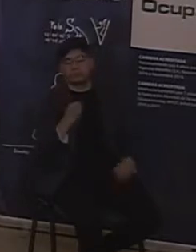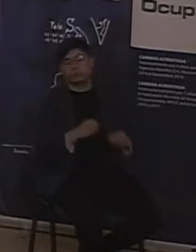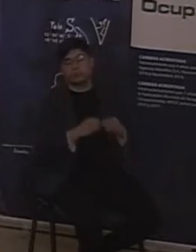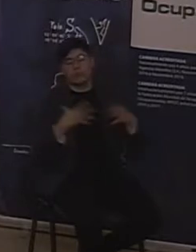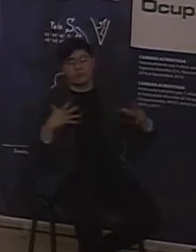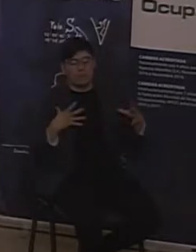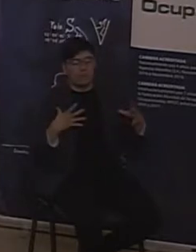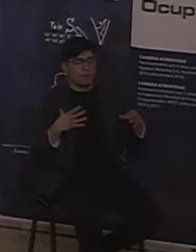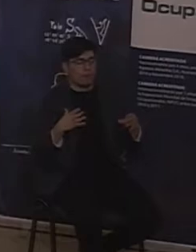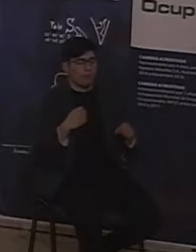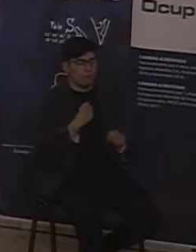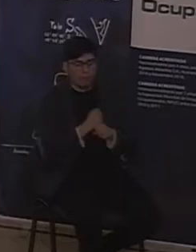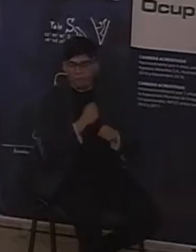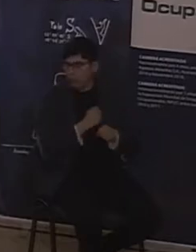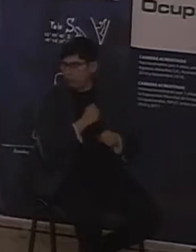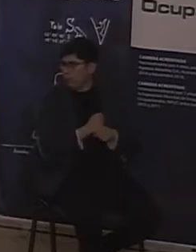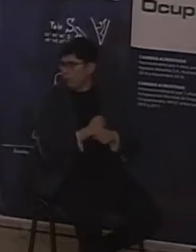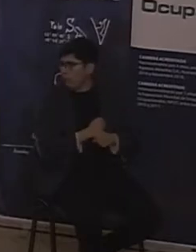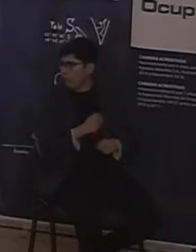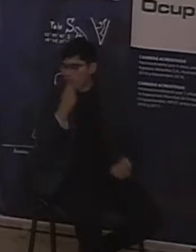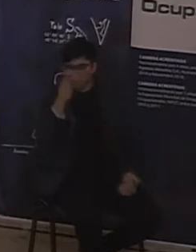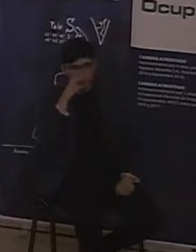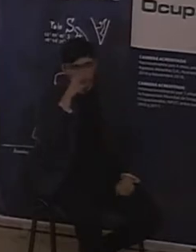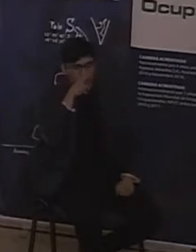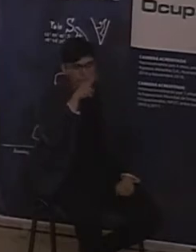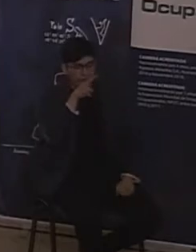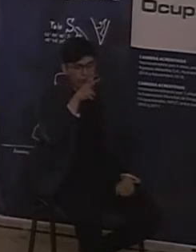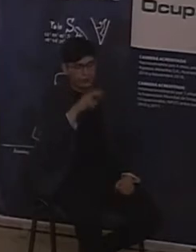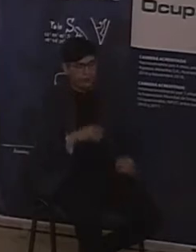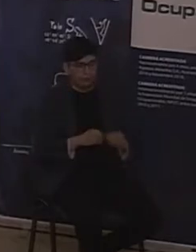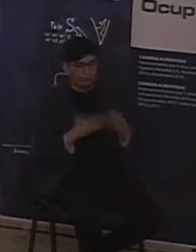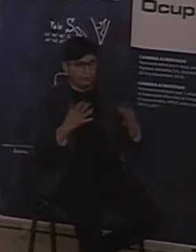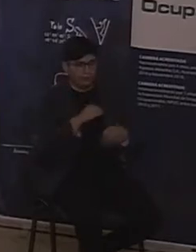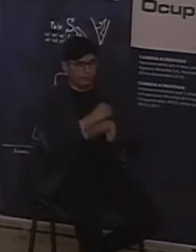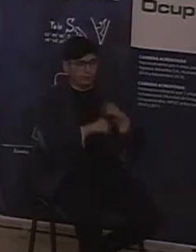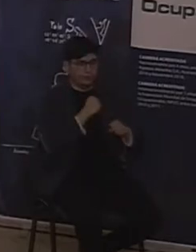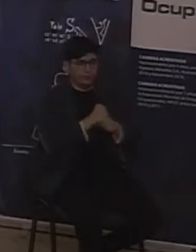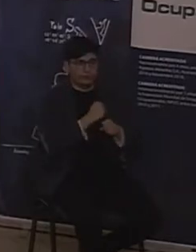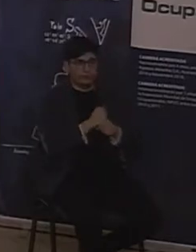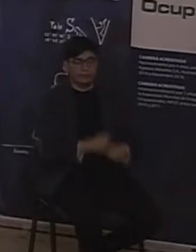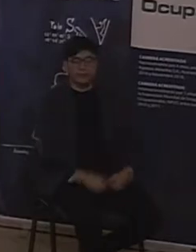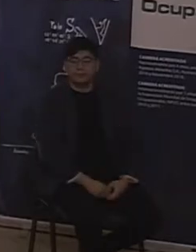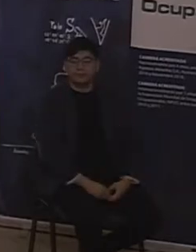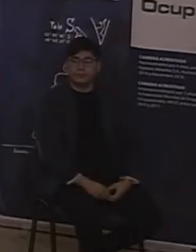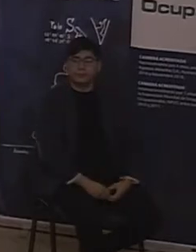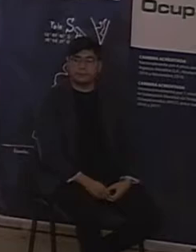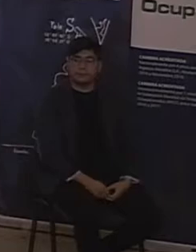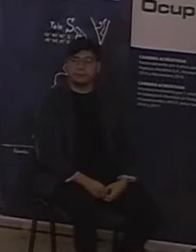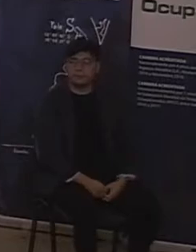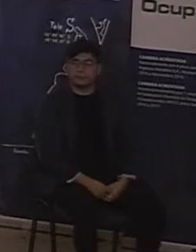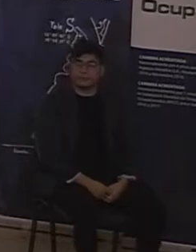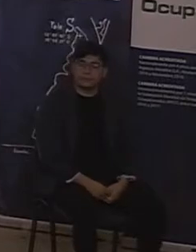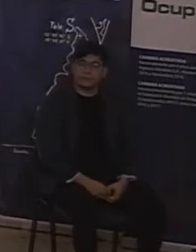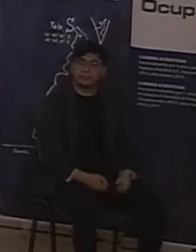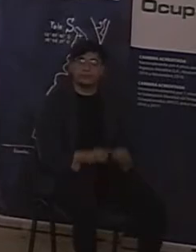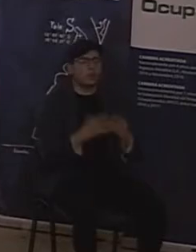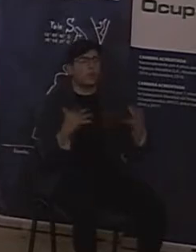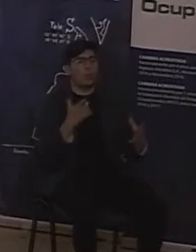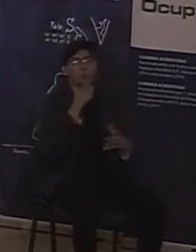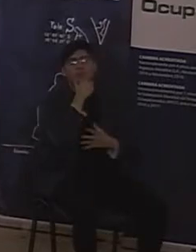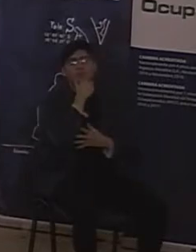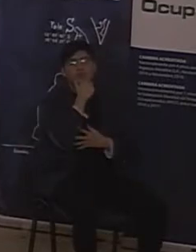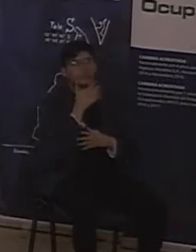viéndolo en perspectiva pasado muchos años había muchos idiomas en el debate